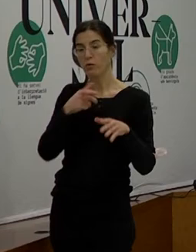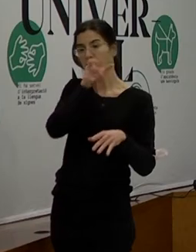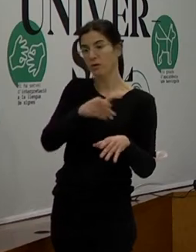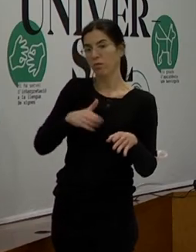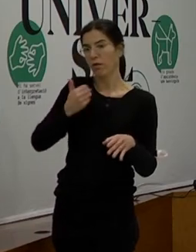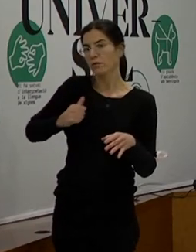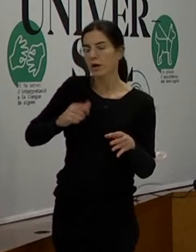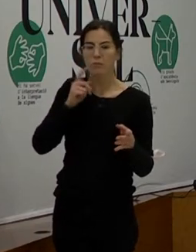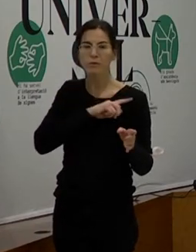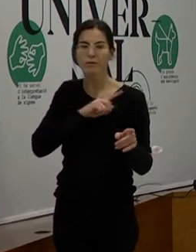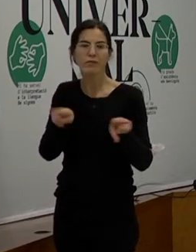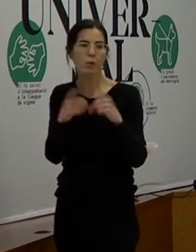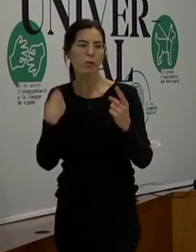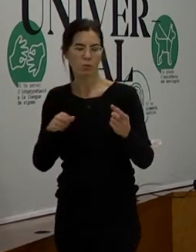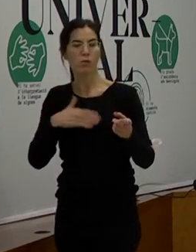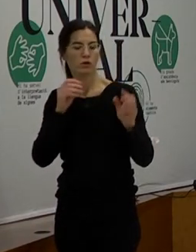necessitats amb la seva intimitat.